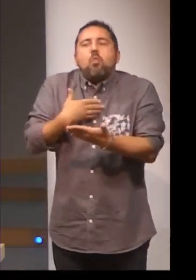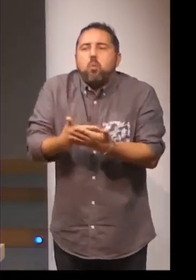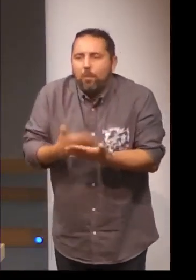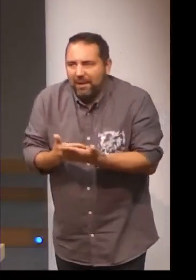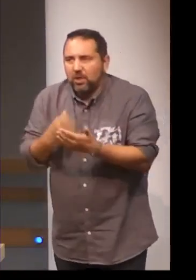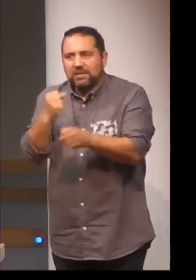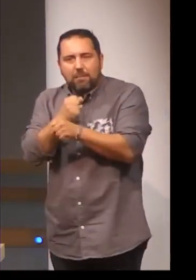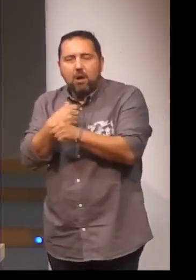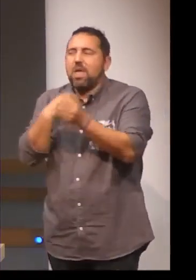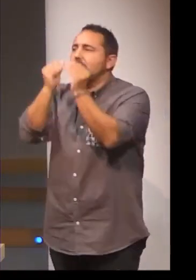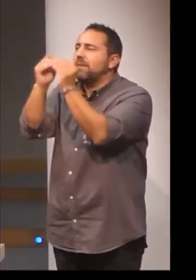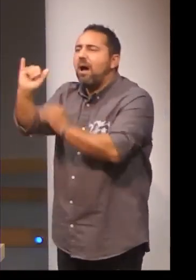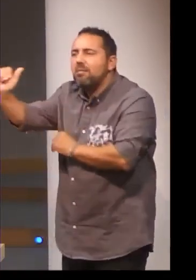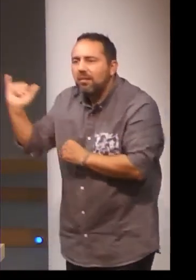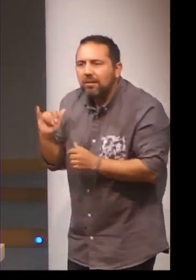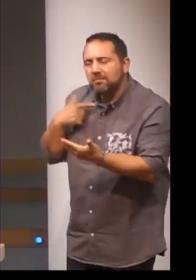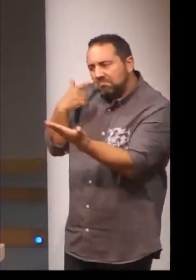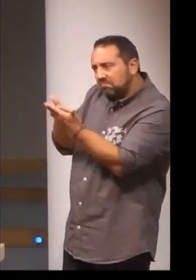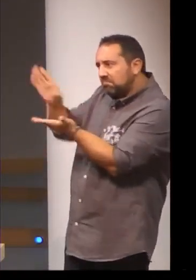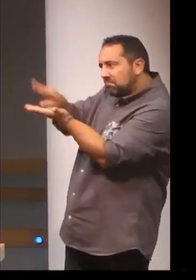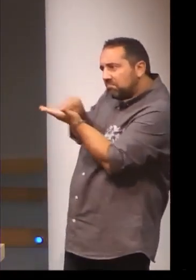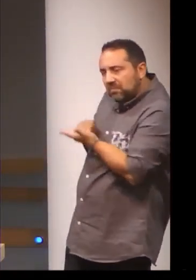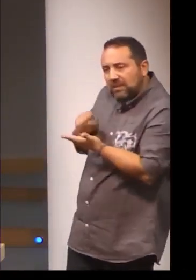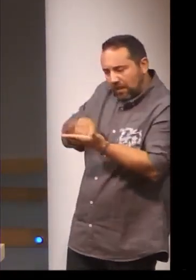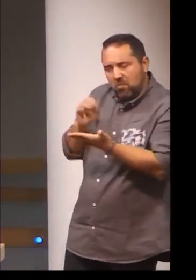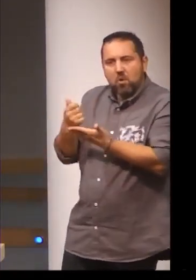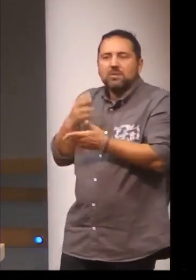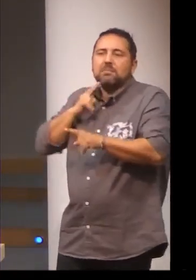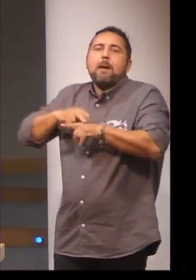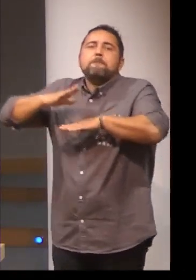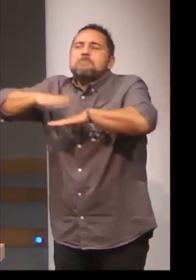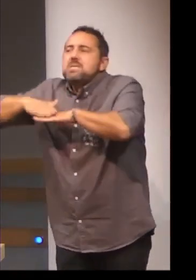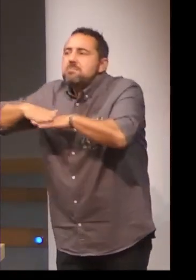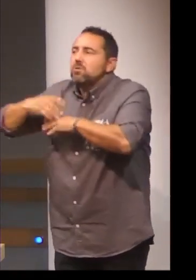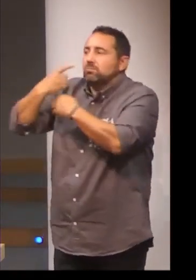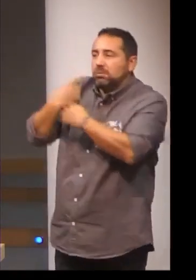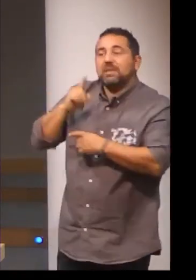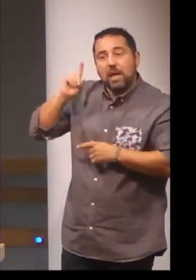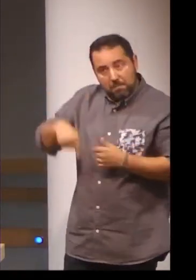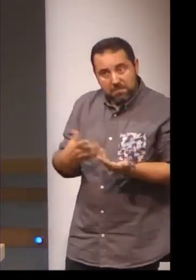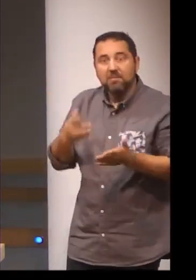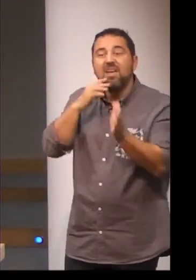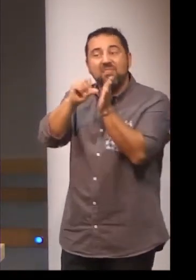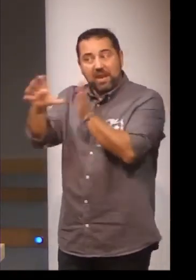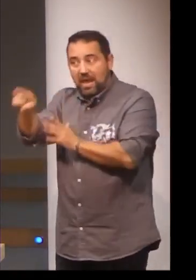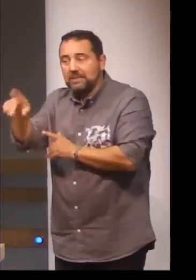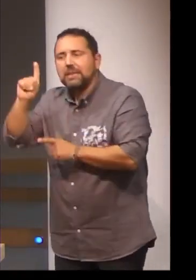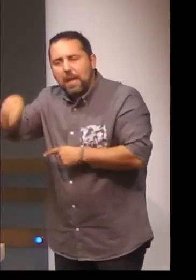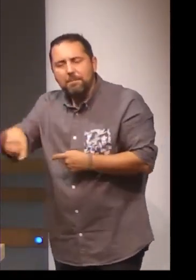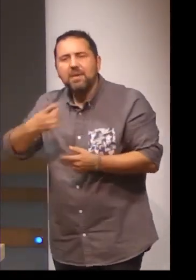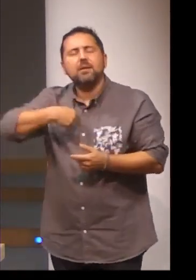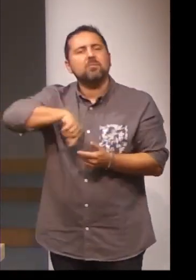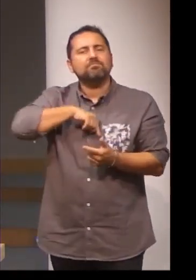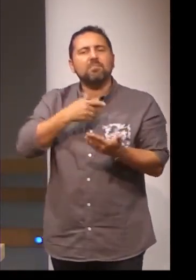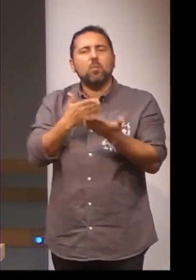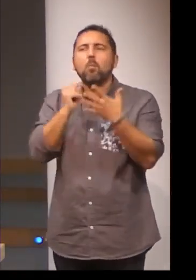de trabajo que ya se habían elaborado, en los que se habían creado esos documentos de mínimos elaborados por el equipo de trabajo del que CENES se formó parte. Nosotros pedimos